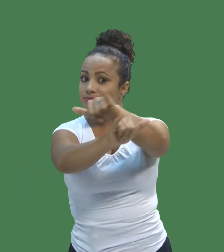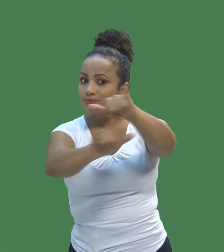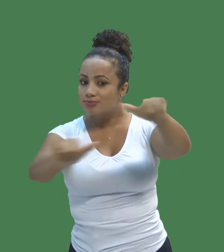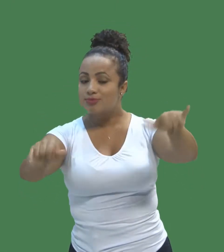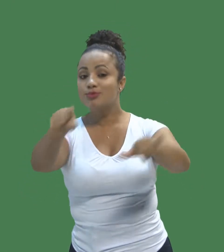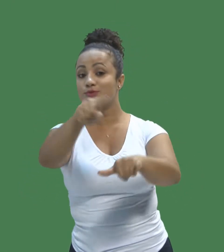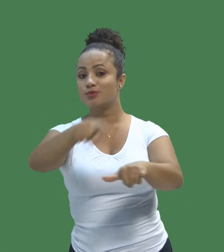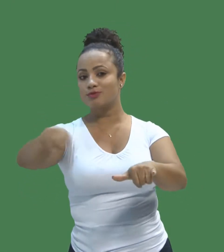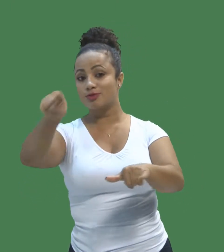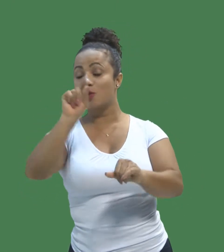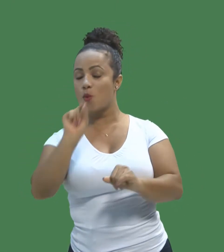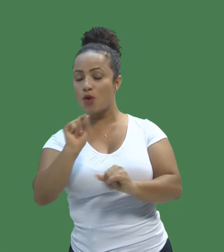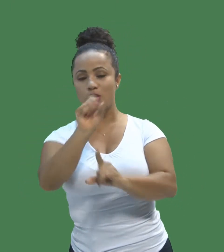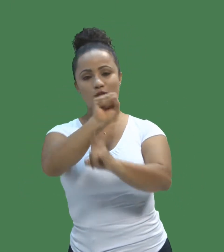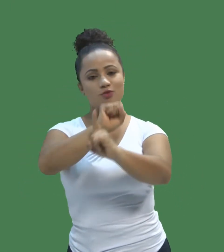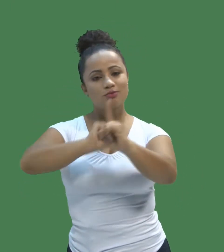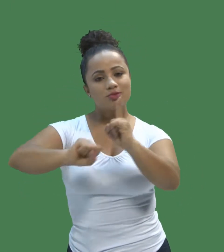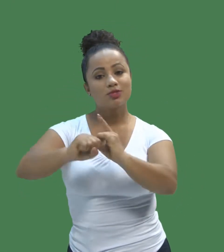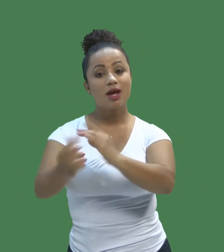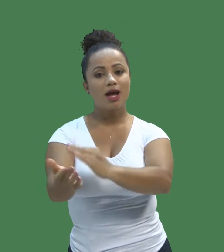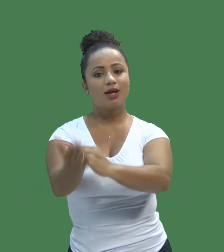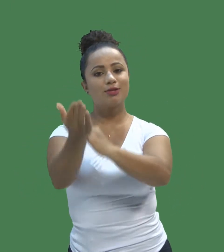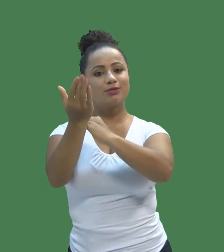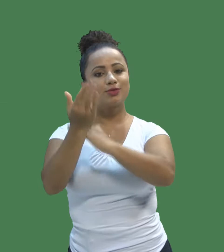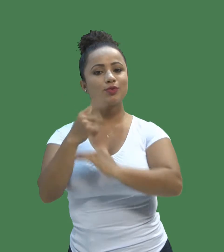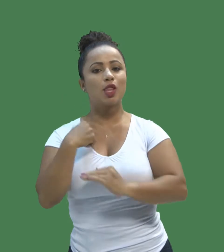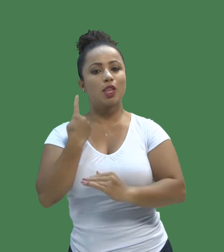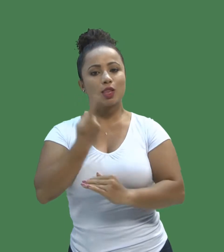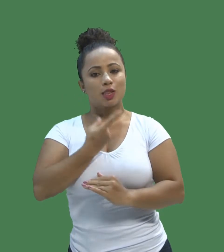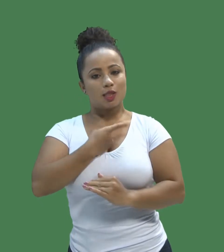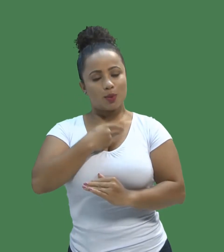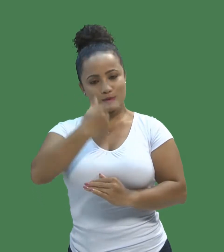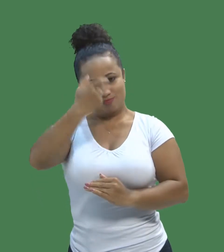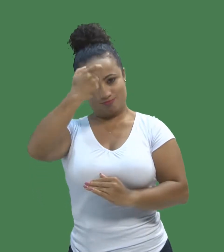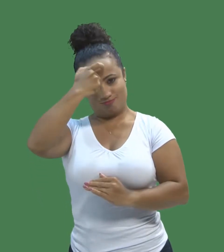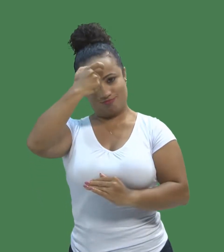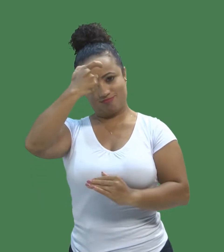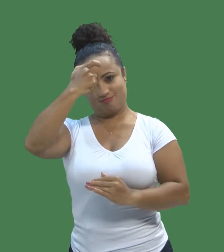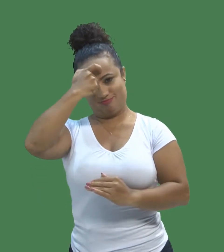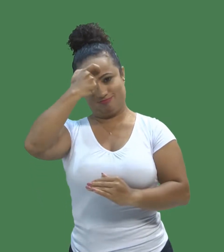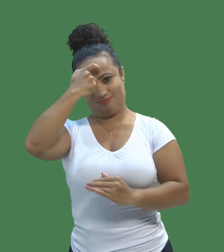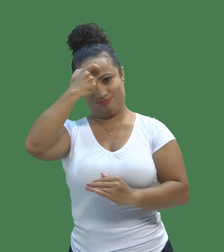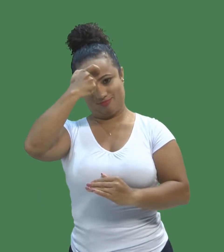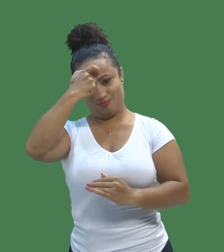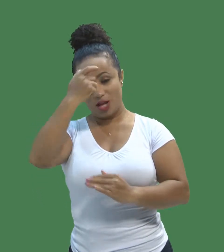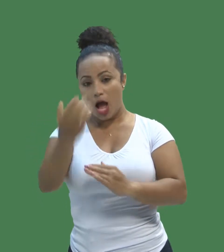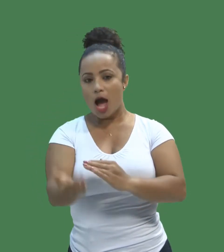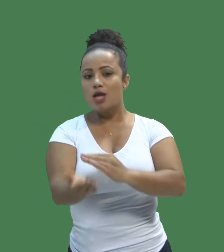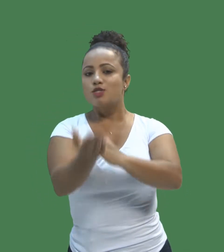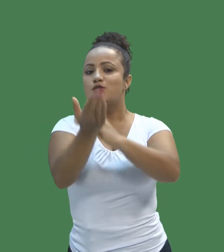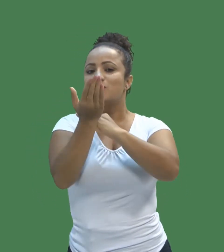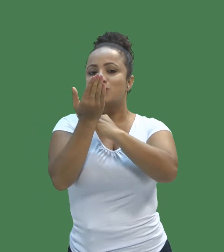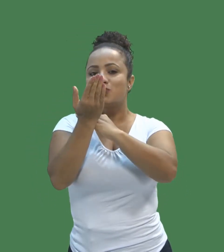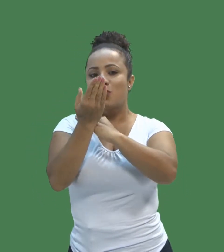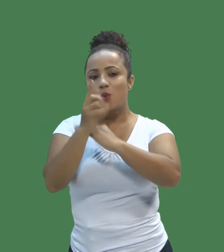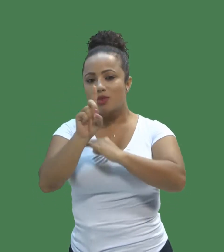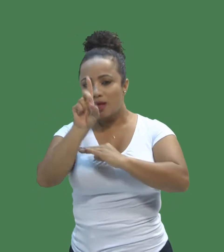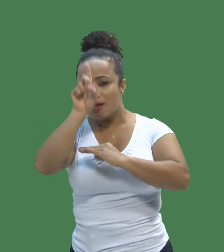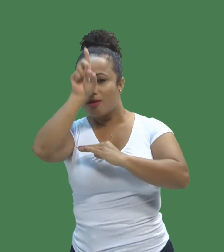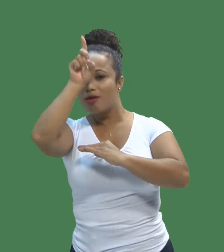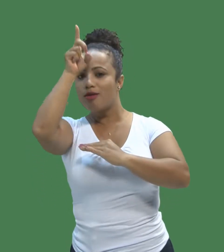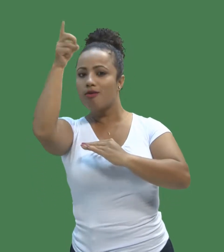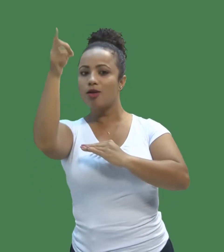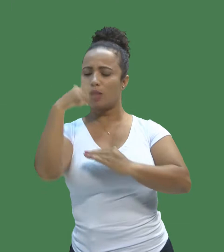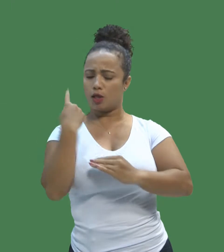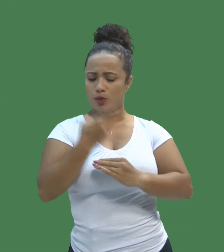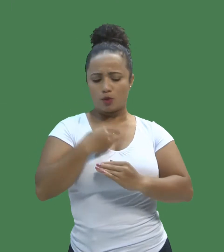conscientizar e traz para nós ideias para encontrarmos o nosso papel